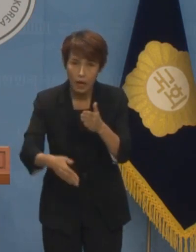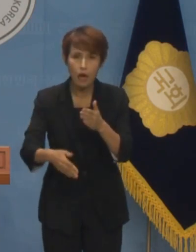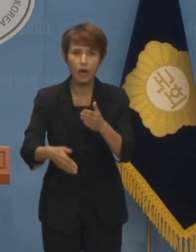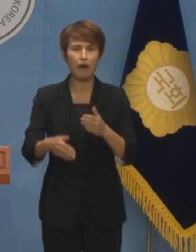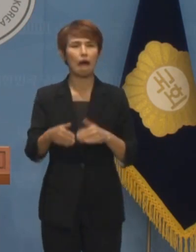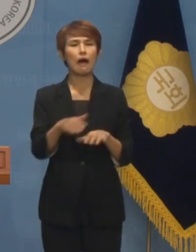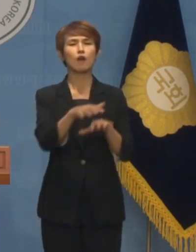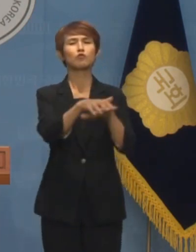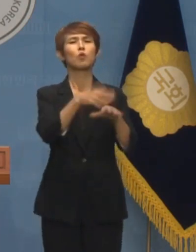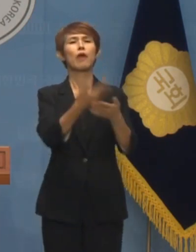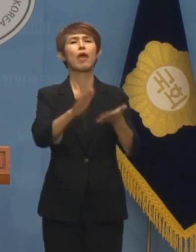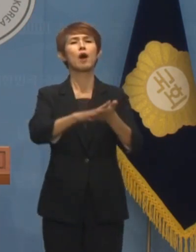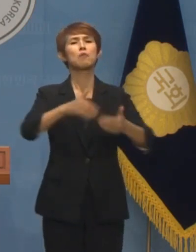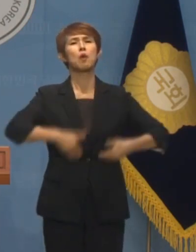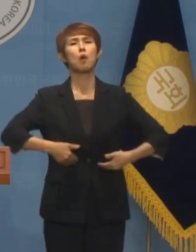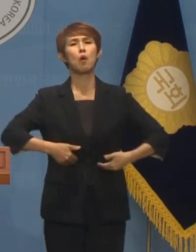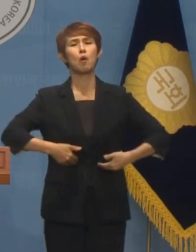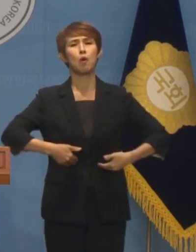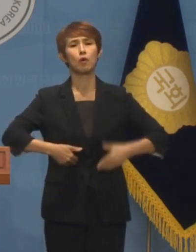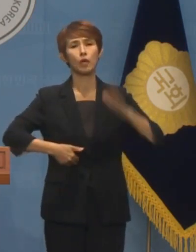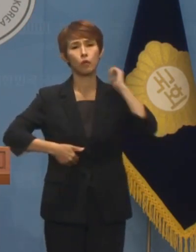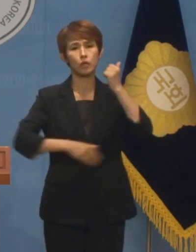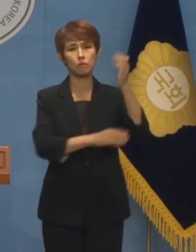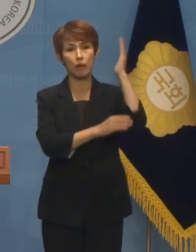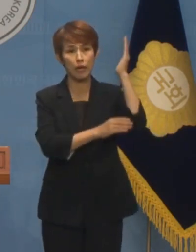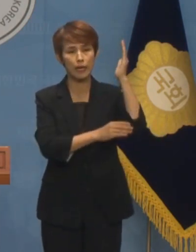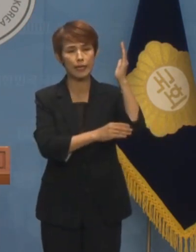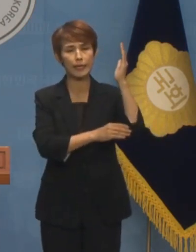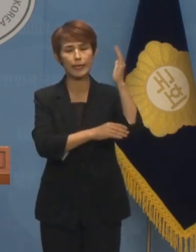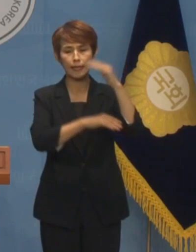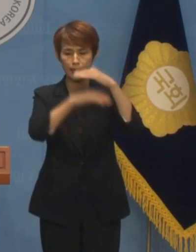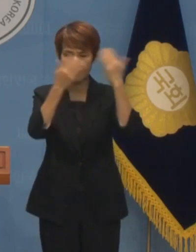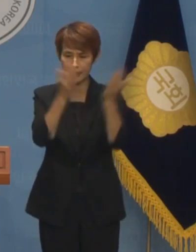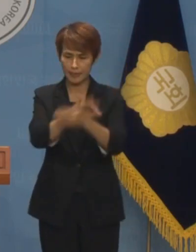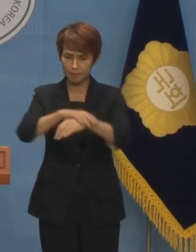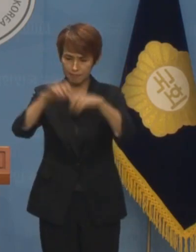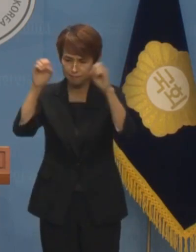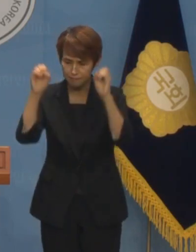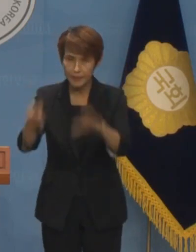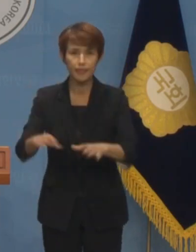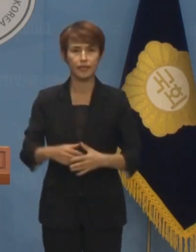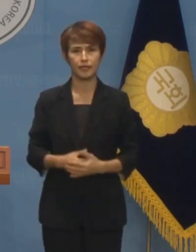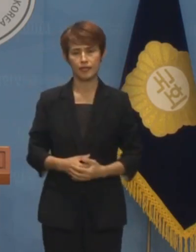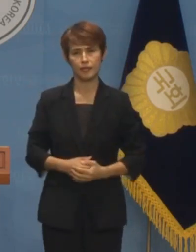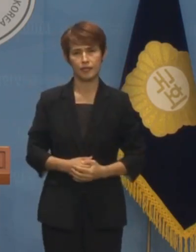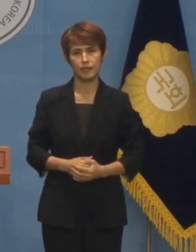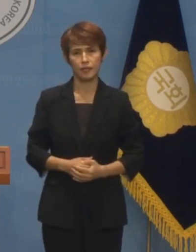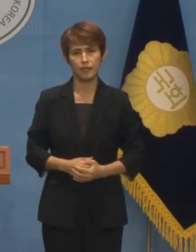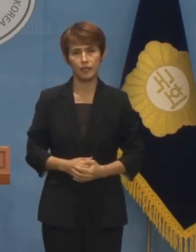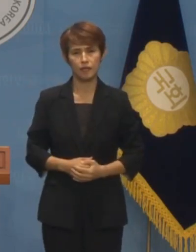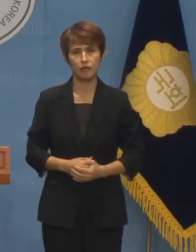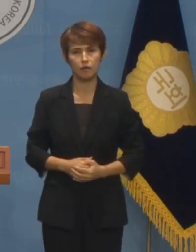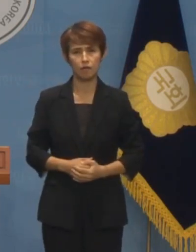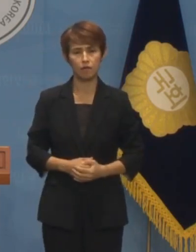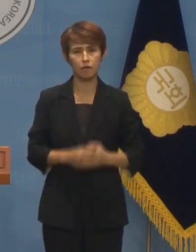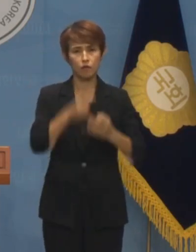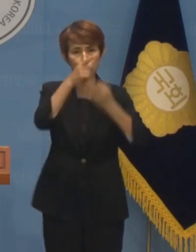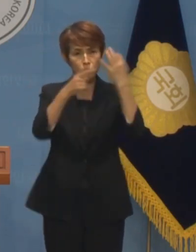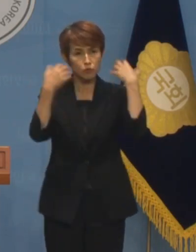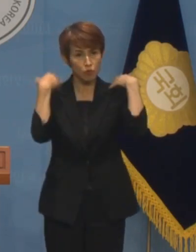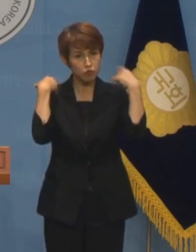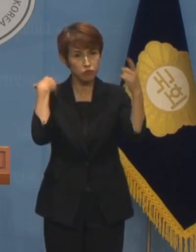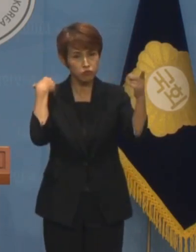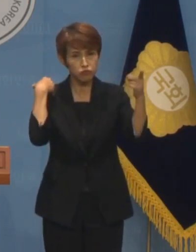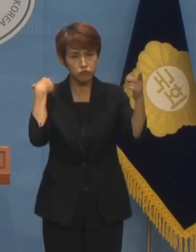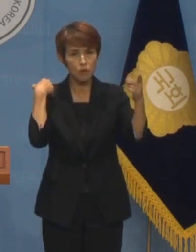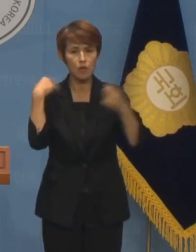해야 한다는 대통령의 한마디에 모든 것이 무산되었습니다. 그런데 윤석열 정부는